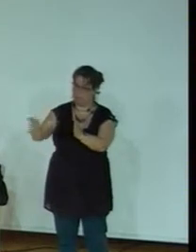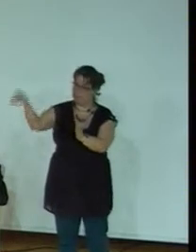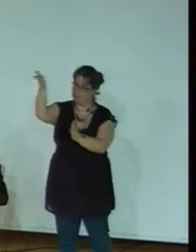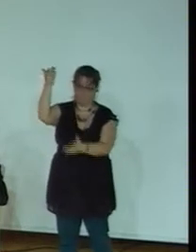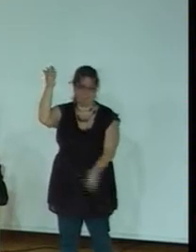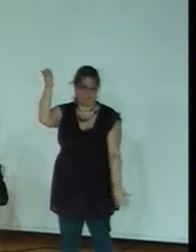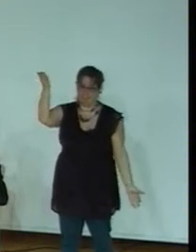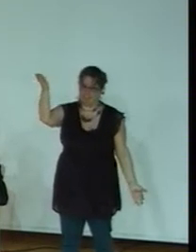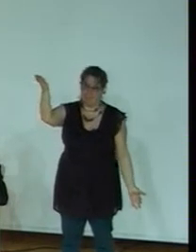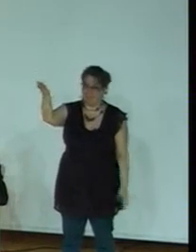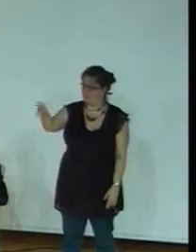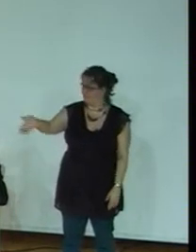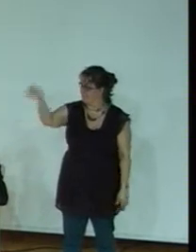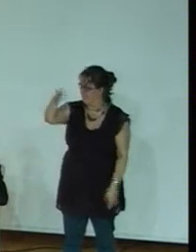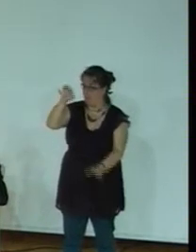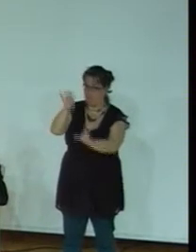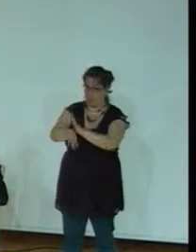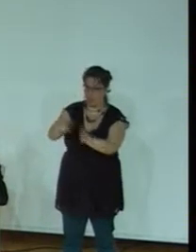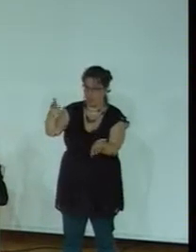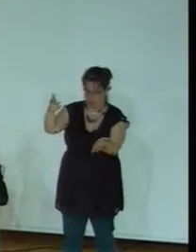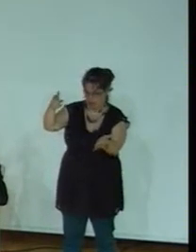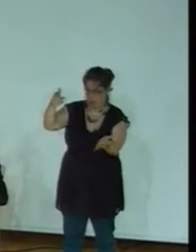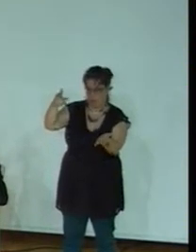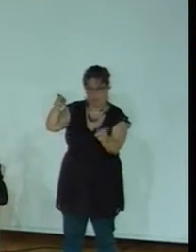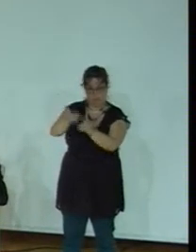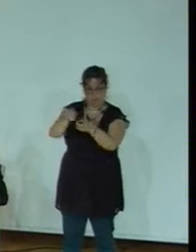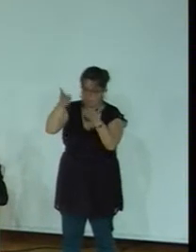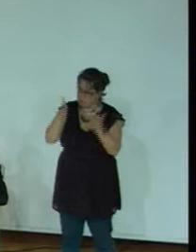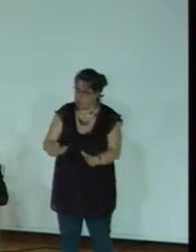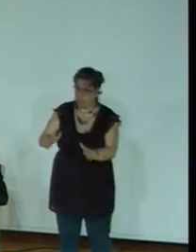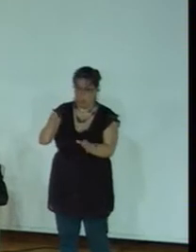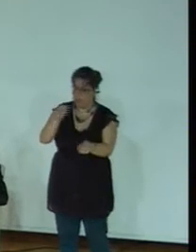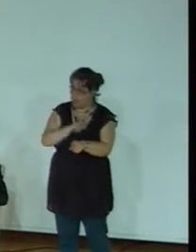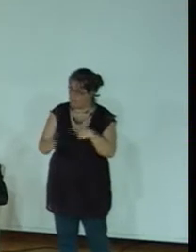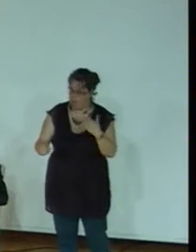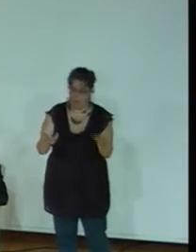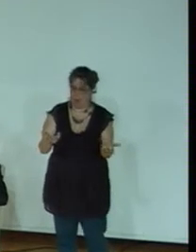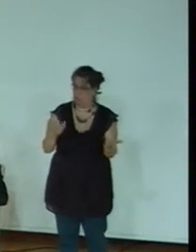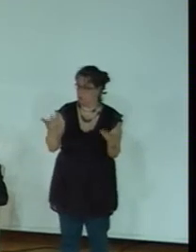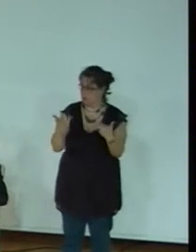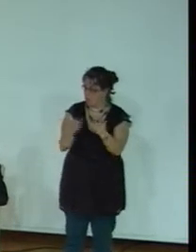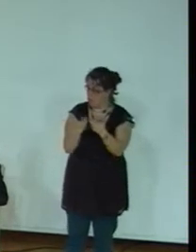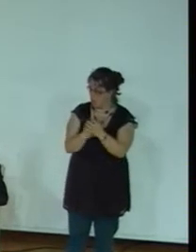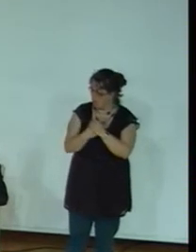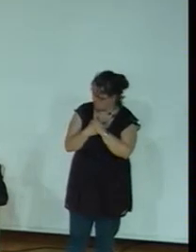gens. Il y a des choses qu'on peut faire et on peut agir pour ça. Par exemple,